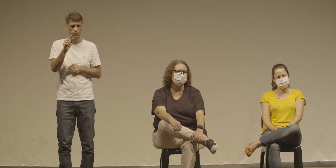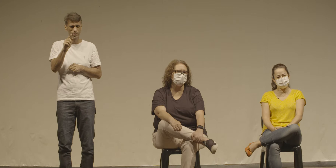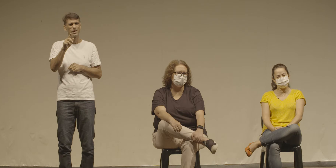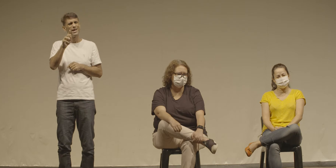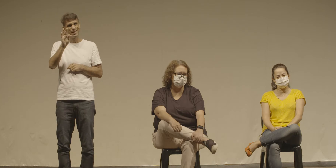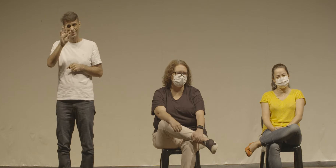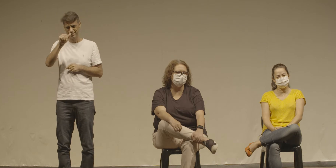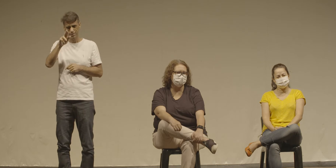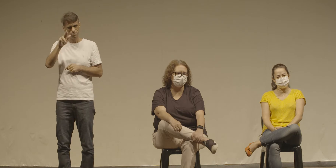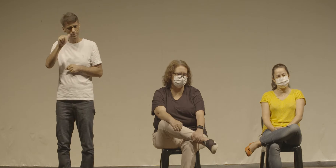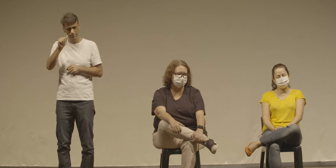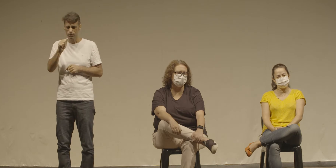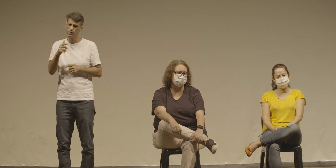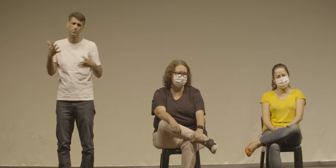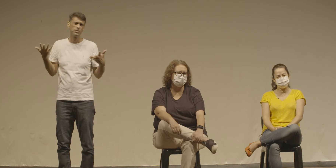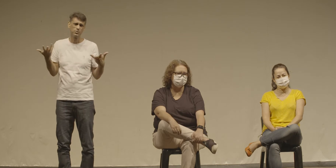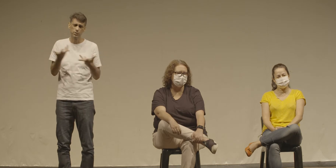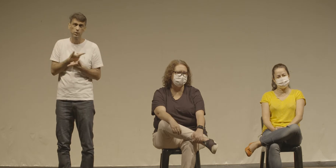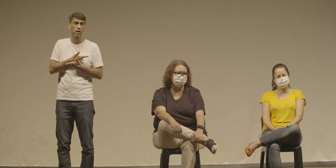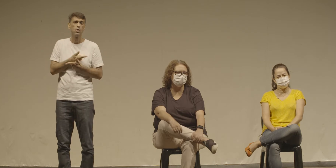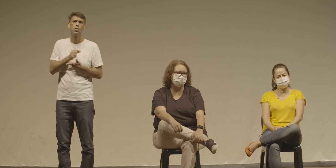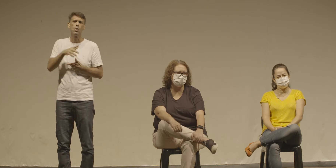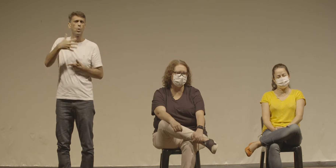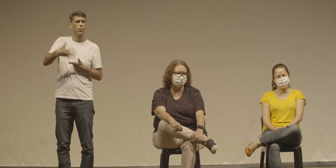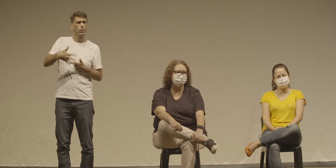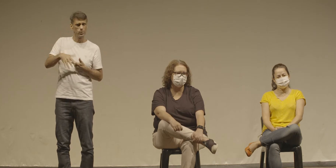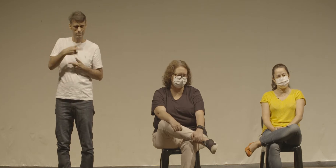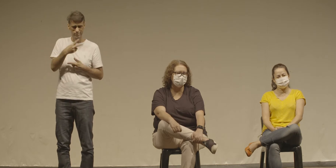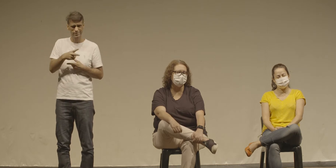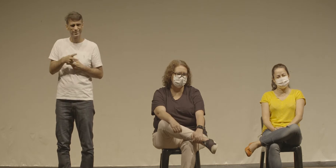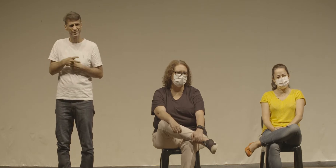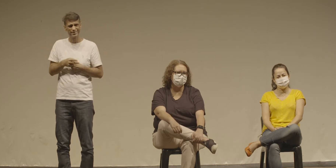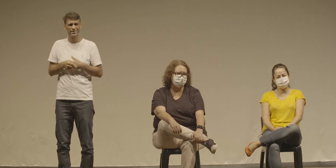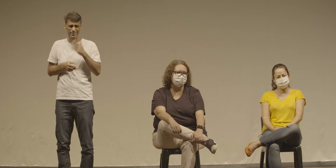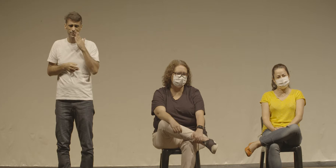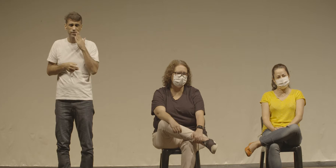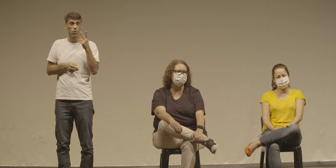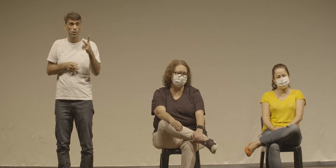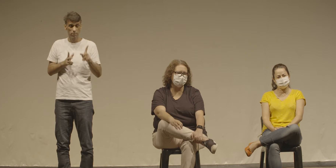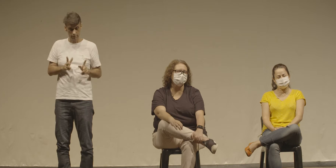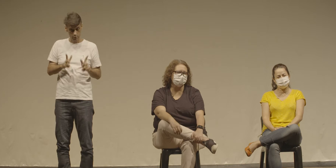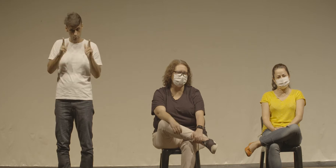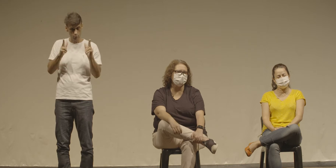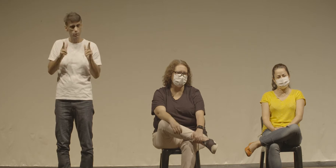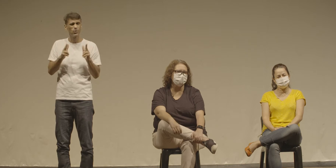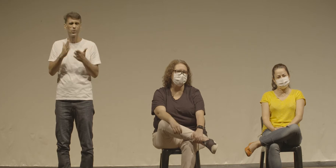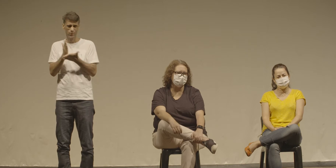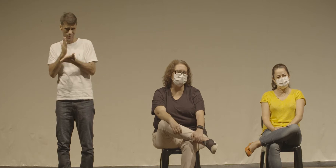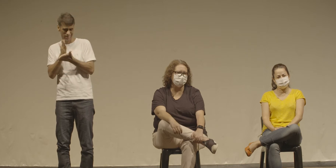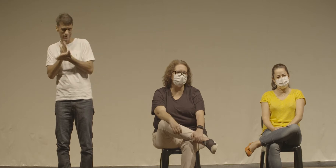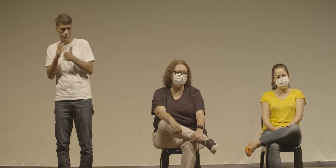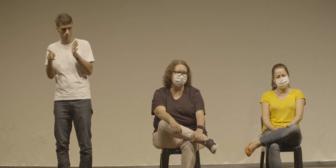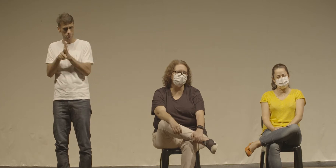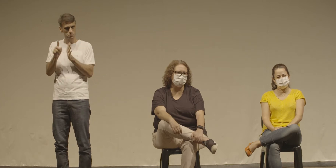colhe tâmaras. Então, assim, eu achei fantástico, eu achei incrível essa sacada de vocês, né, para fazer esse recorte também já com o livro,